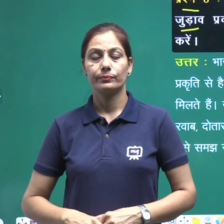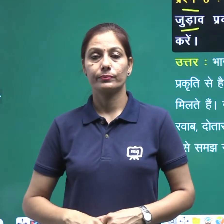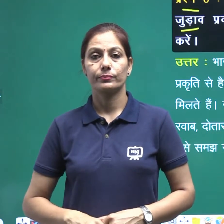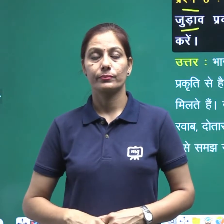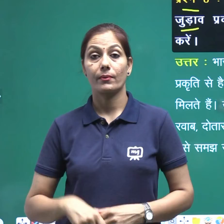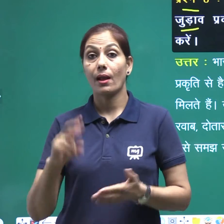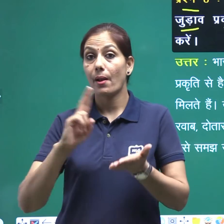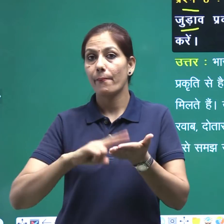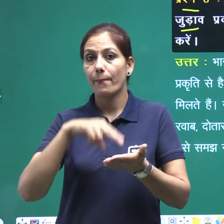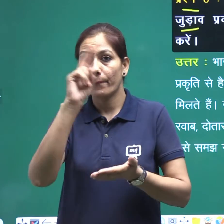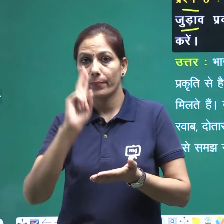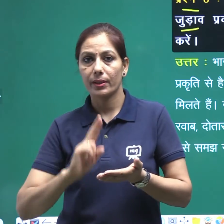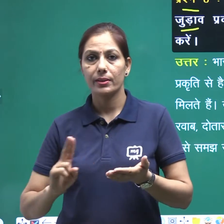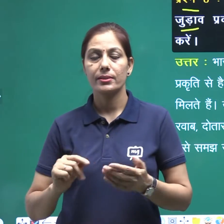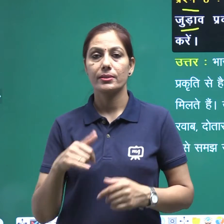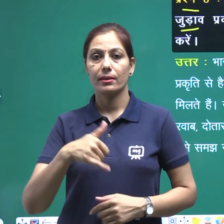प्रकृति से है,